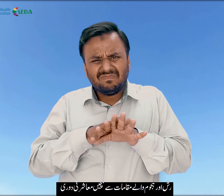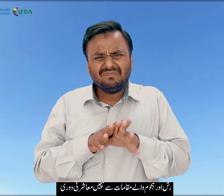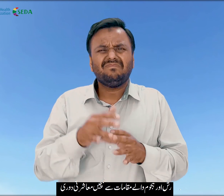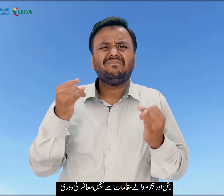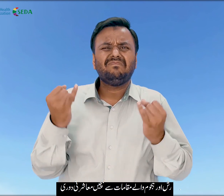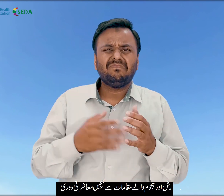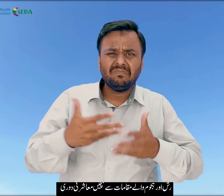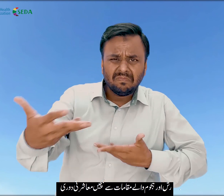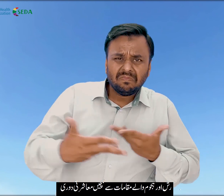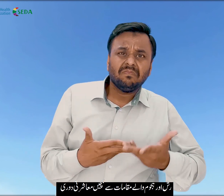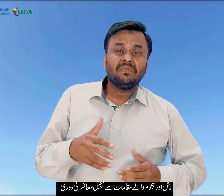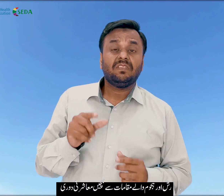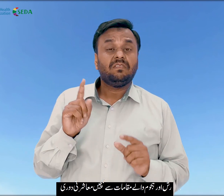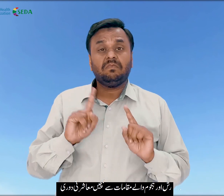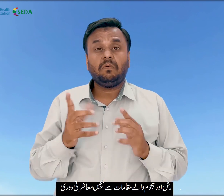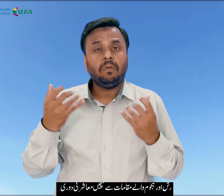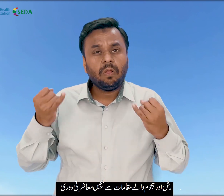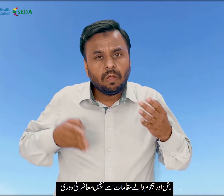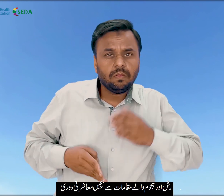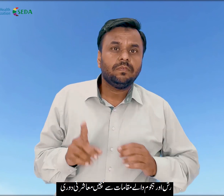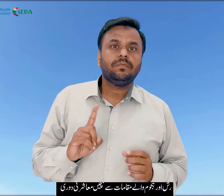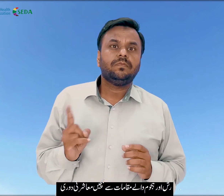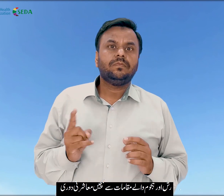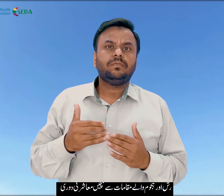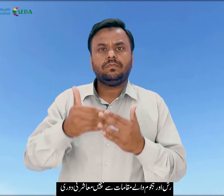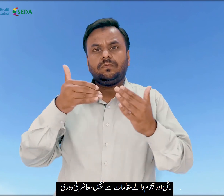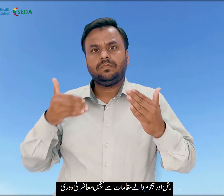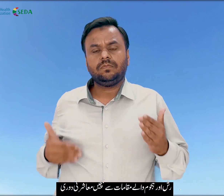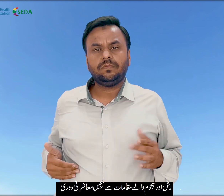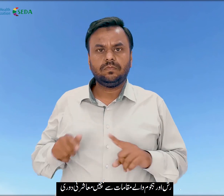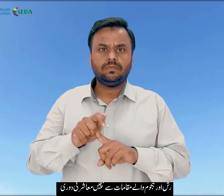رش اور ہجوم والے مقامات سے بچیں۔ معاشرتی دوری۔